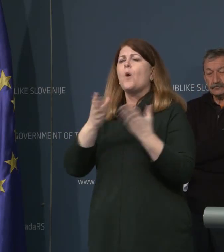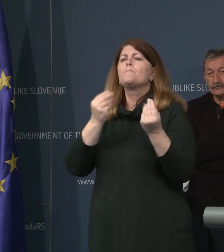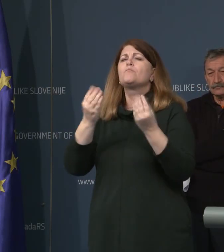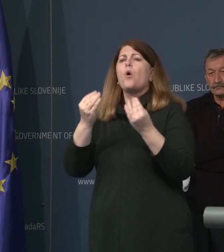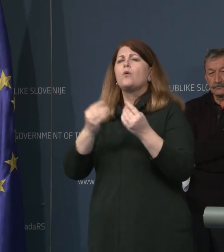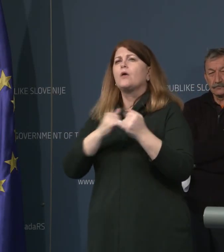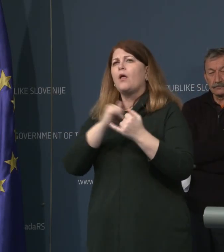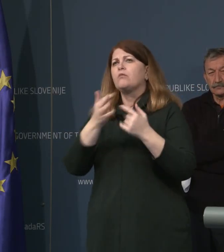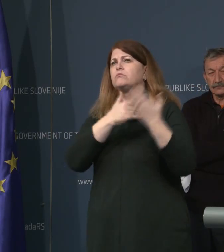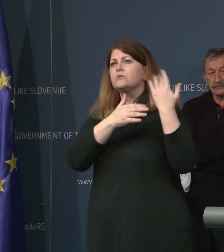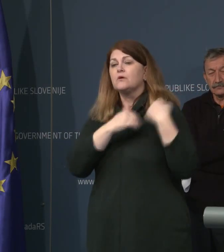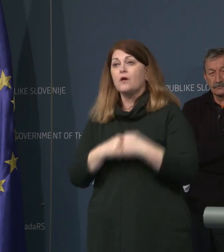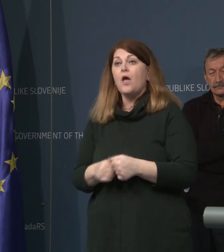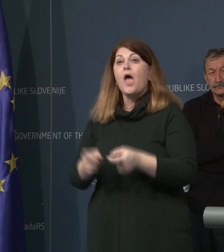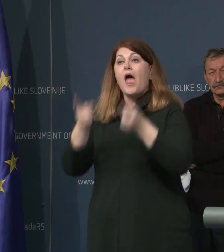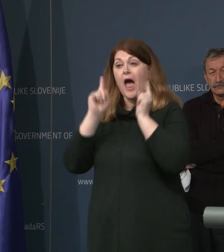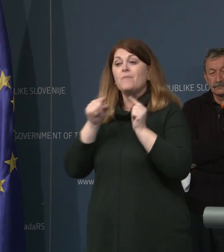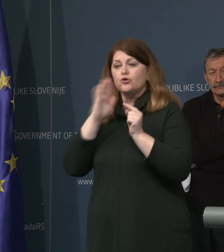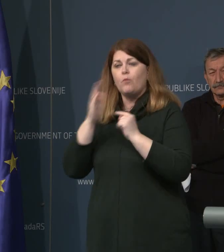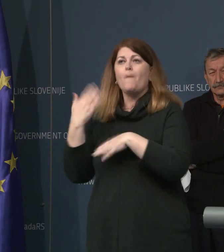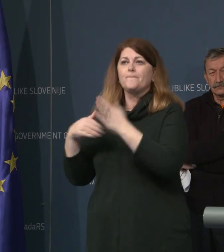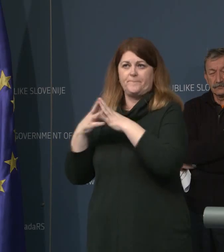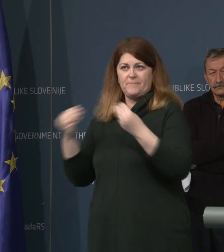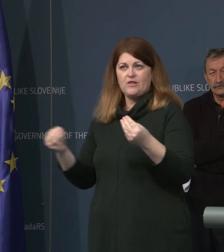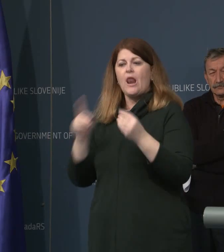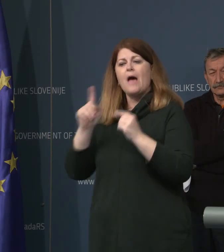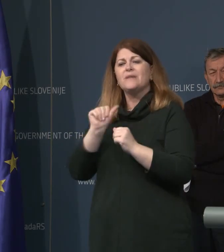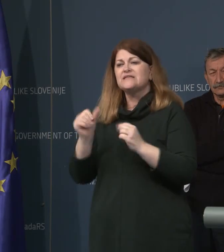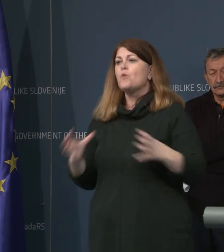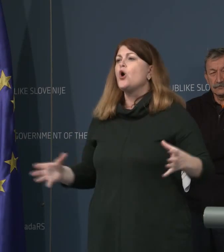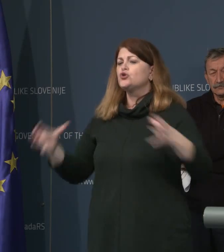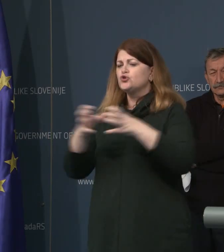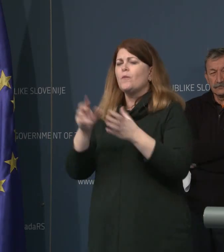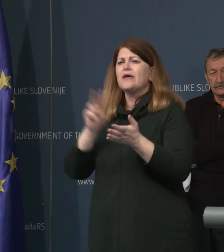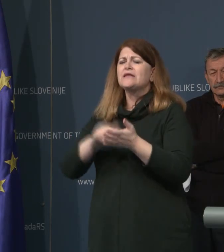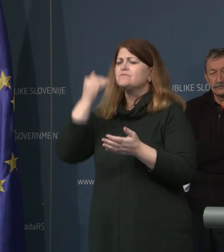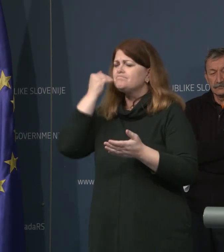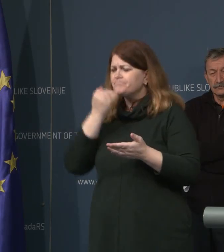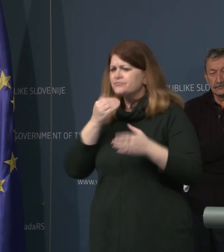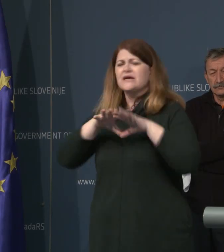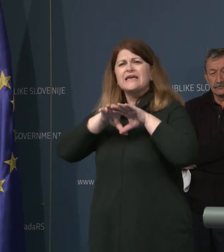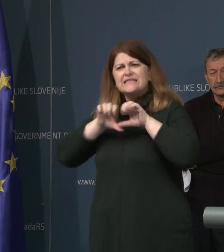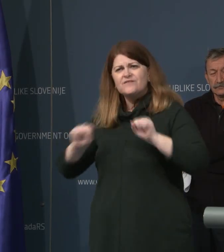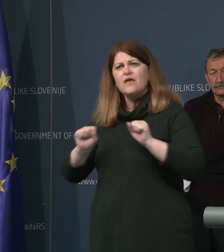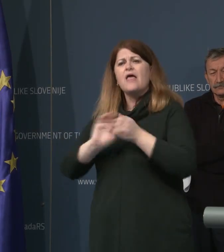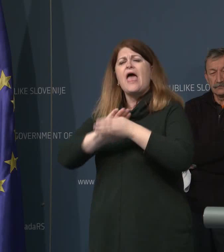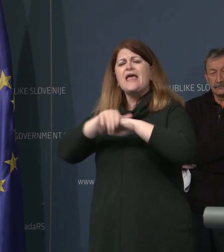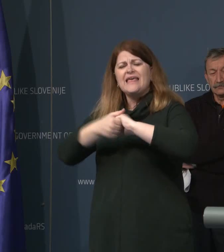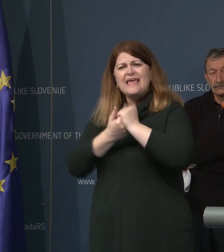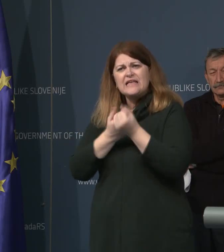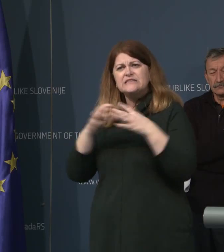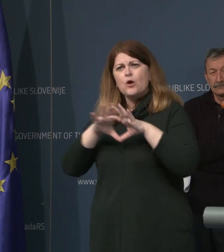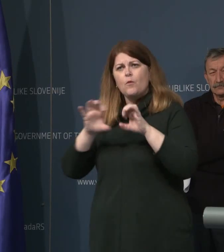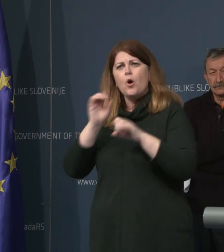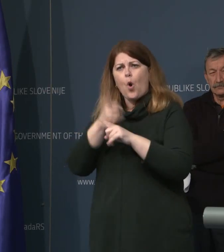mnogih desetletjih, ampak to bo minilo, ampak samo skupaj z res striktnim izvajanjem higienskih ukrepov,